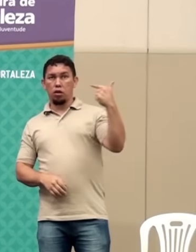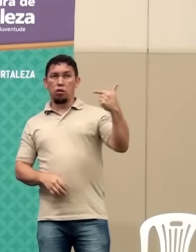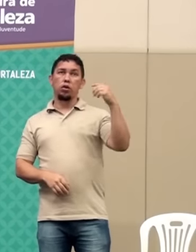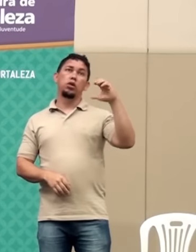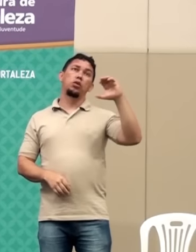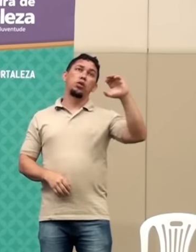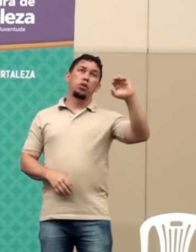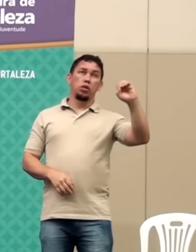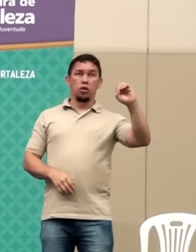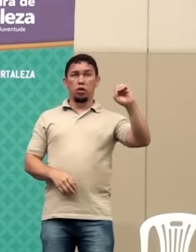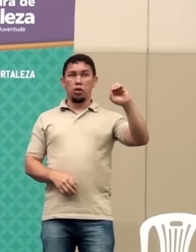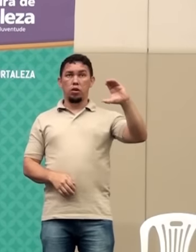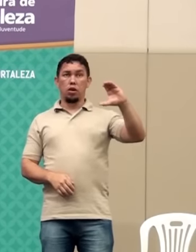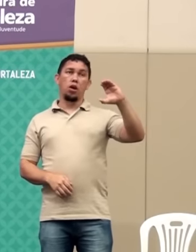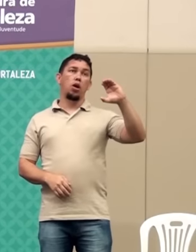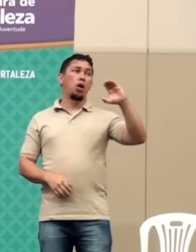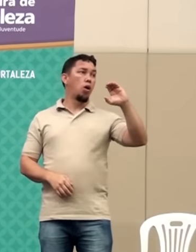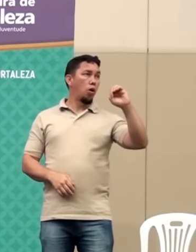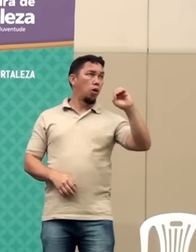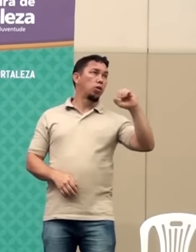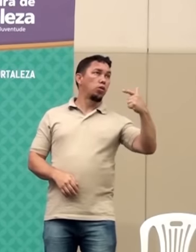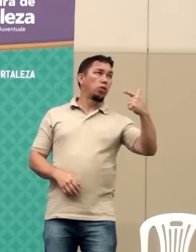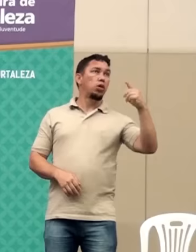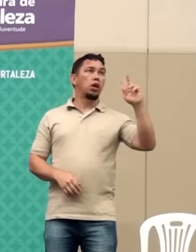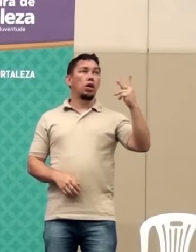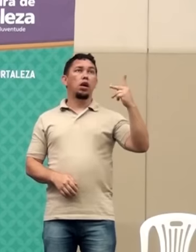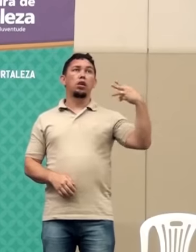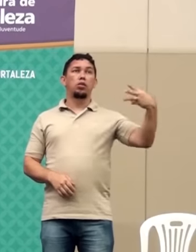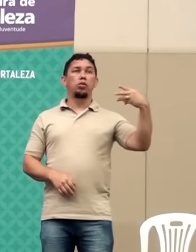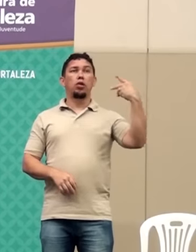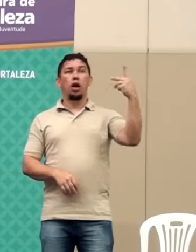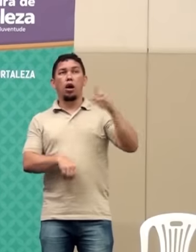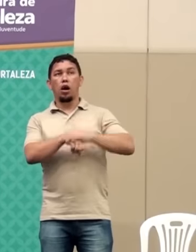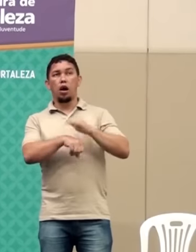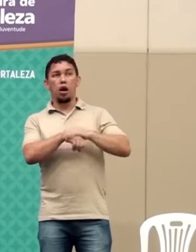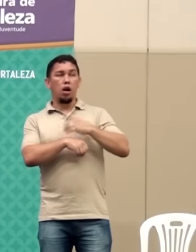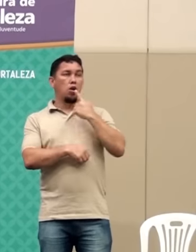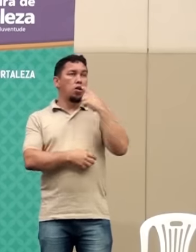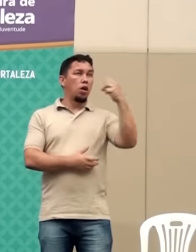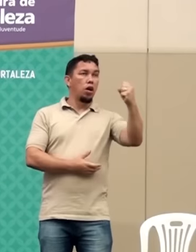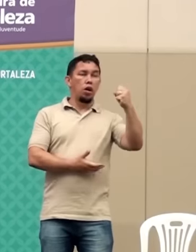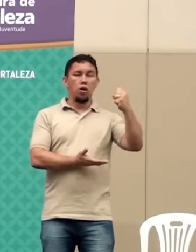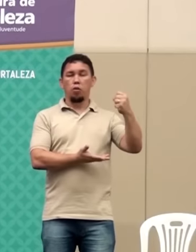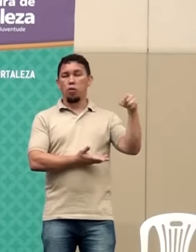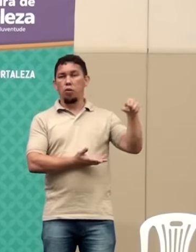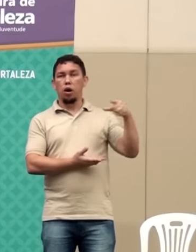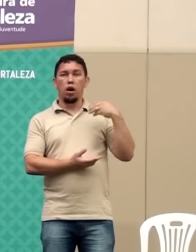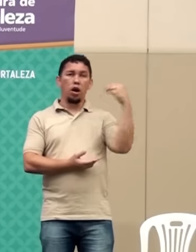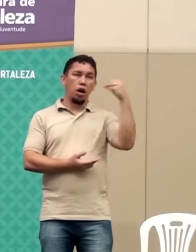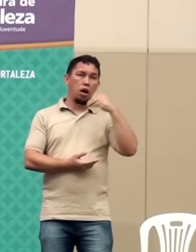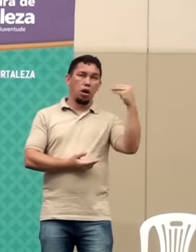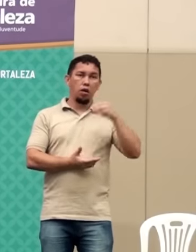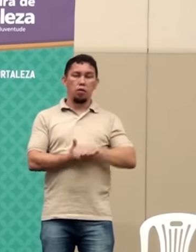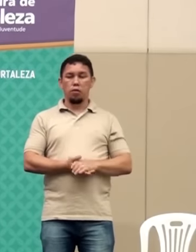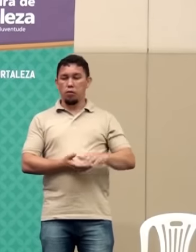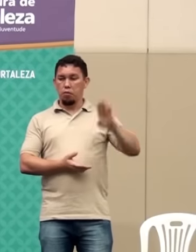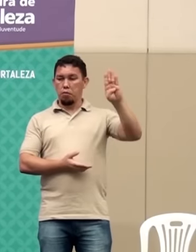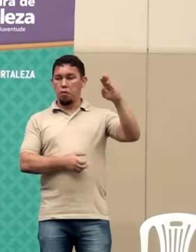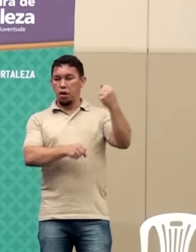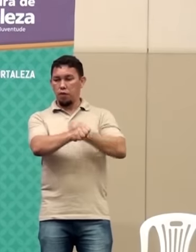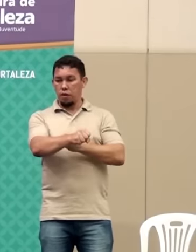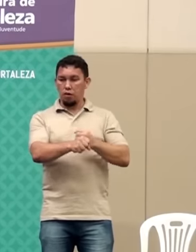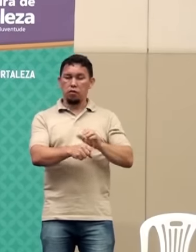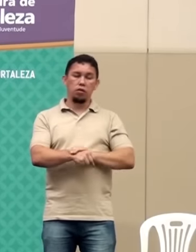ele tem uma estabilidade muito pequena. E que, portanto, ele é um ácido fraco. Item B,